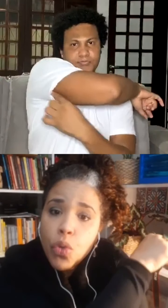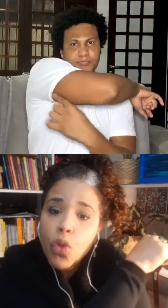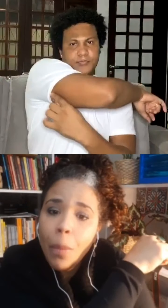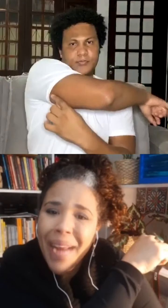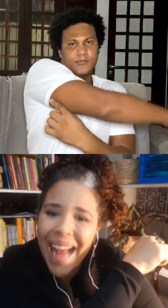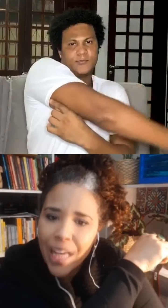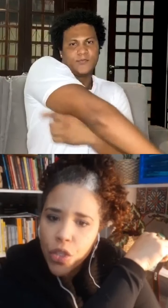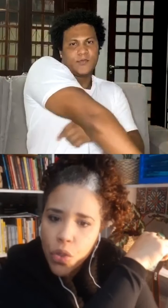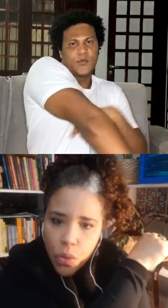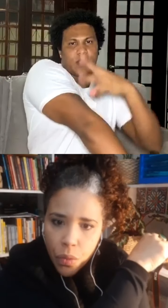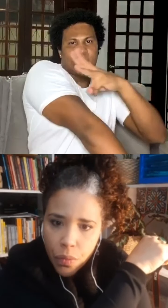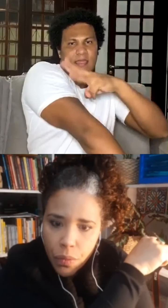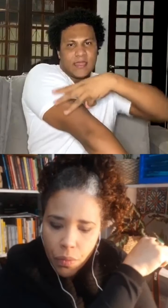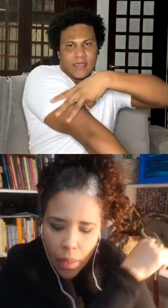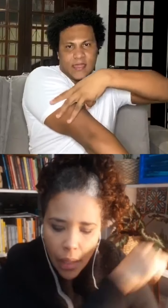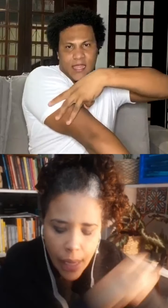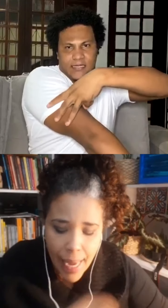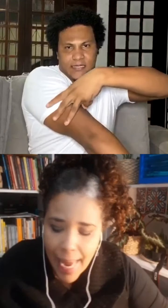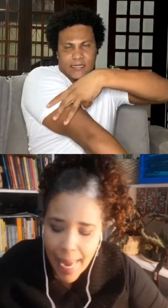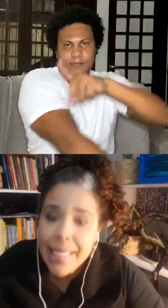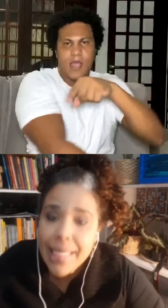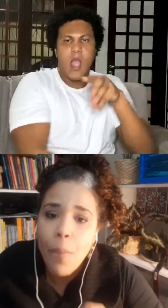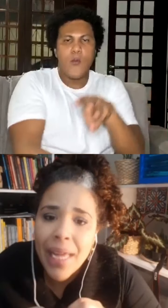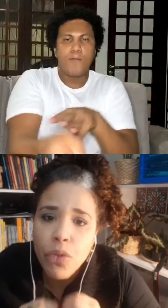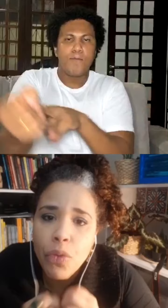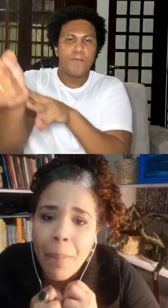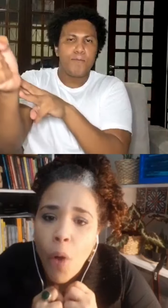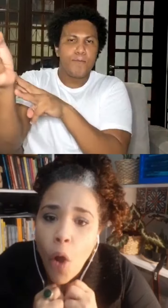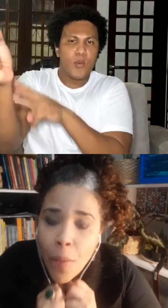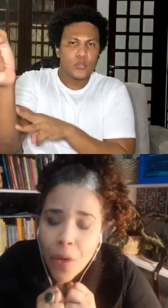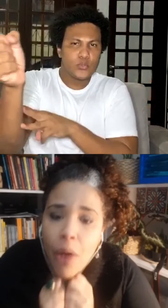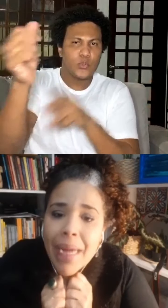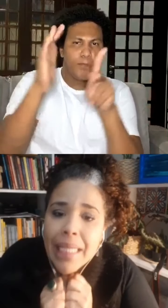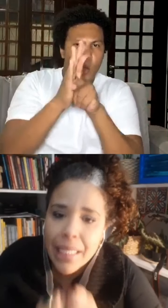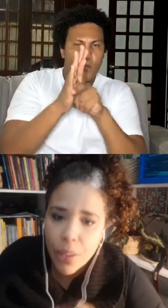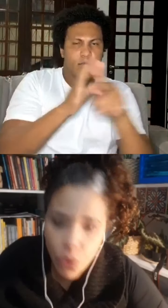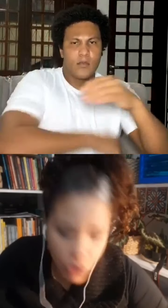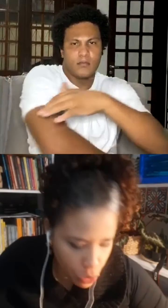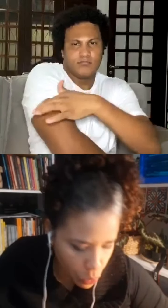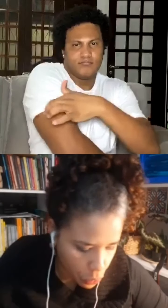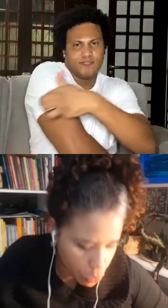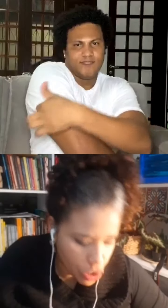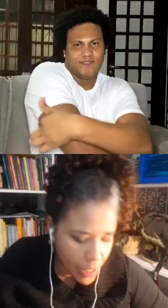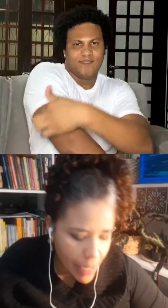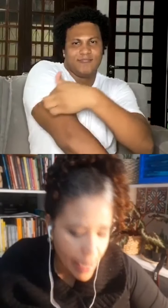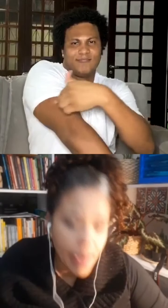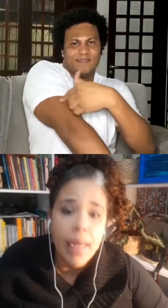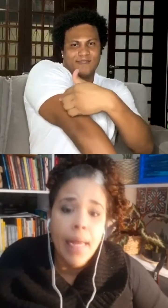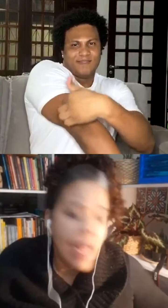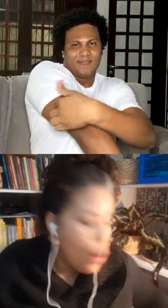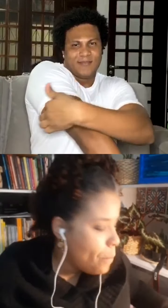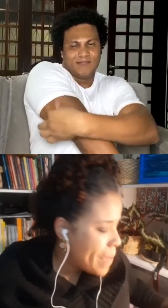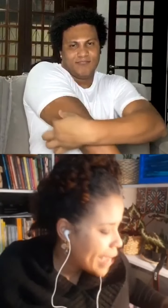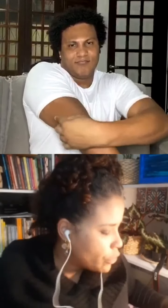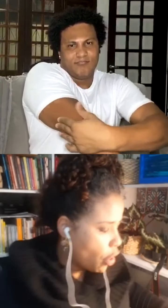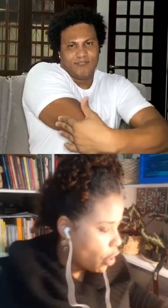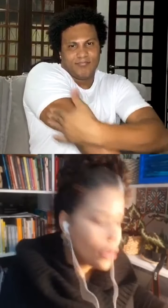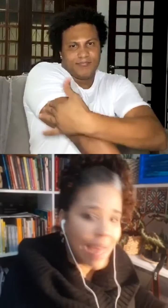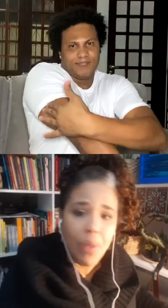do braço. Esse é o método hormonal mais seguro de todos. O